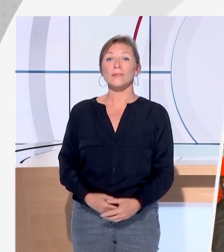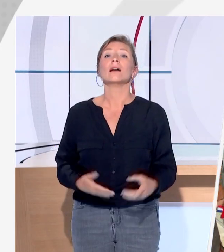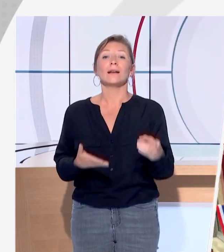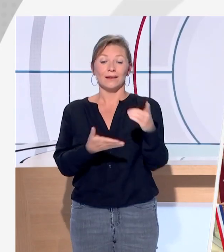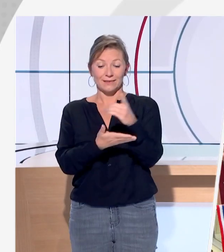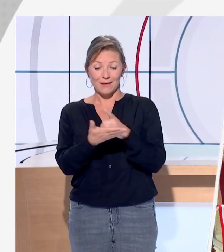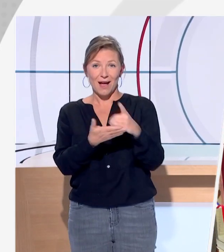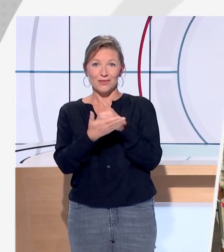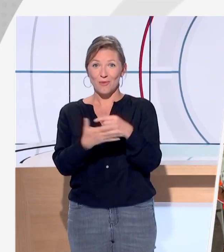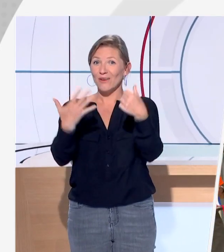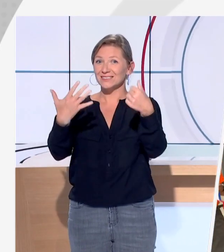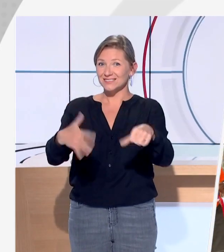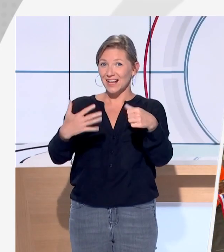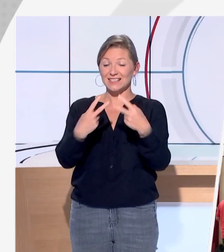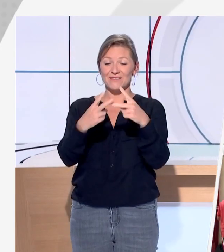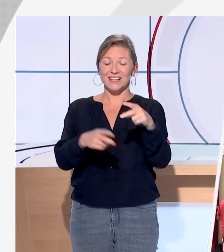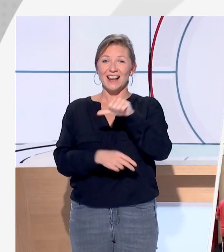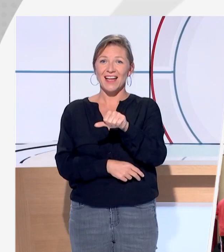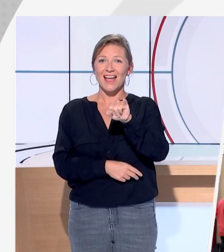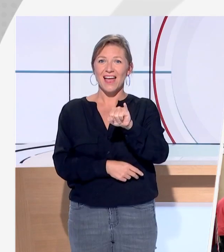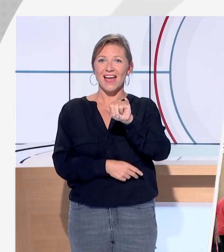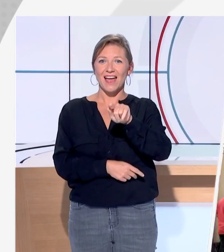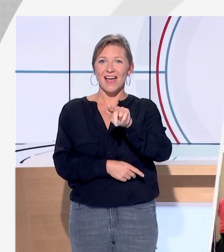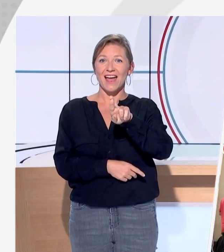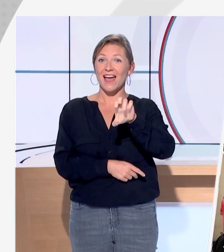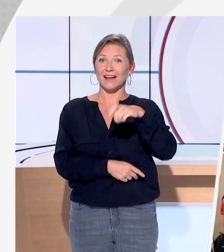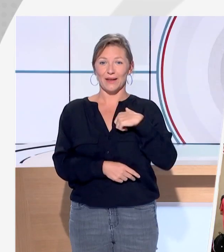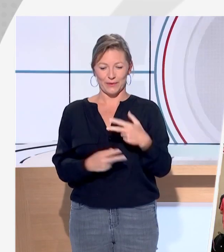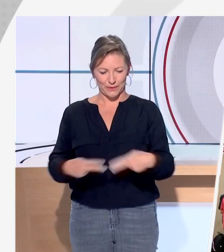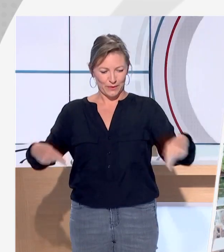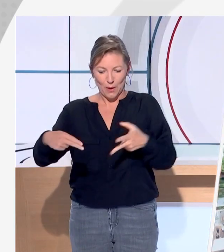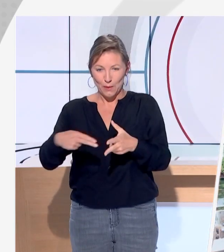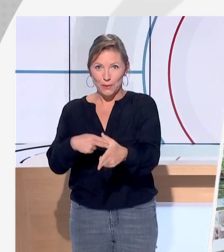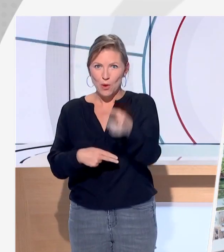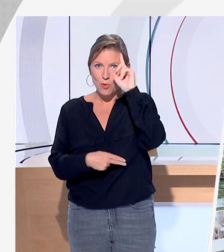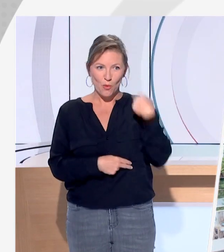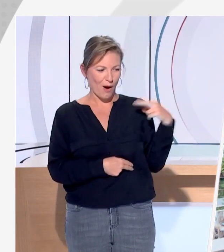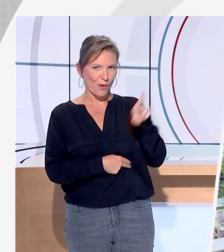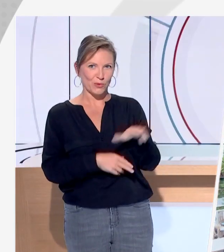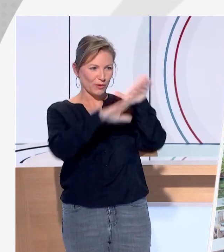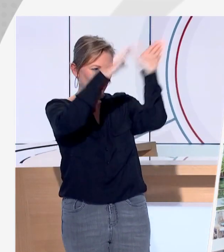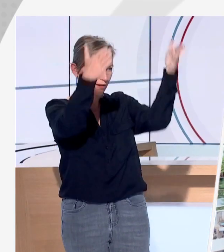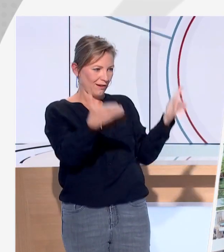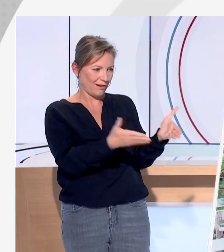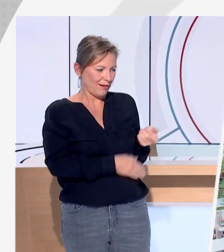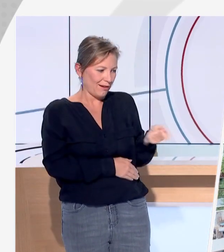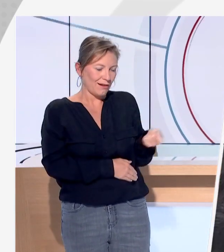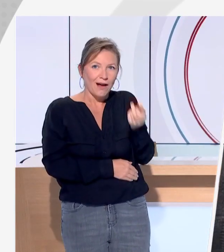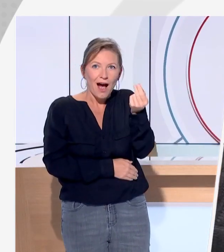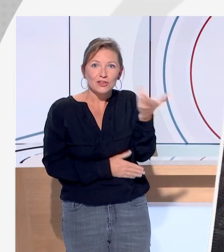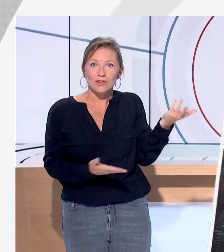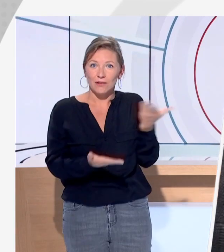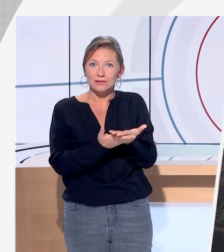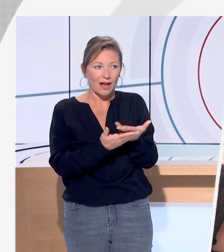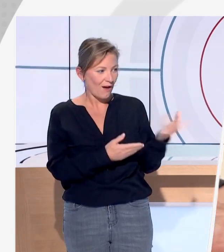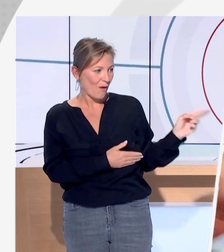Coupure de ruban et inauguration. À Aigres, le distributeur de billets fait son retour en grande pompe. À peine mis en service, les habitants l'ont